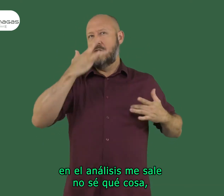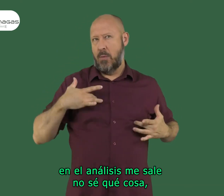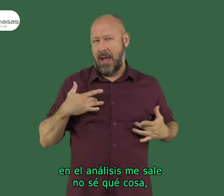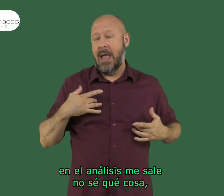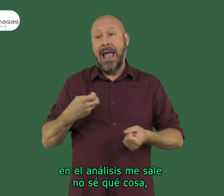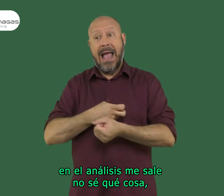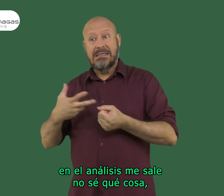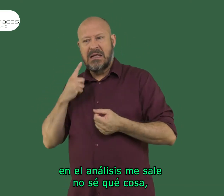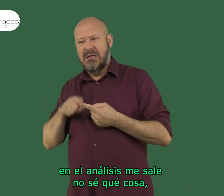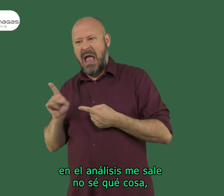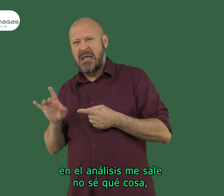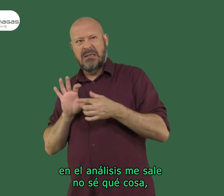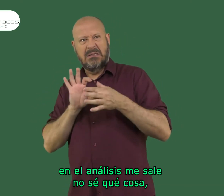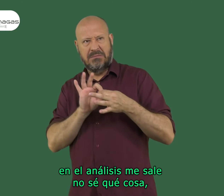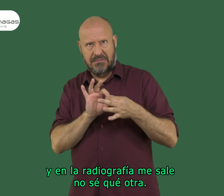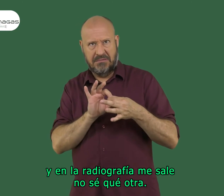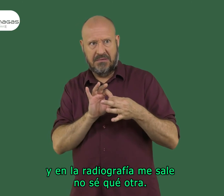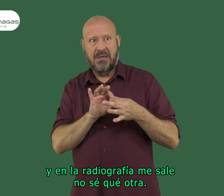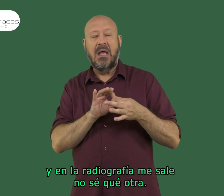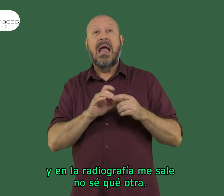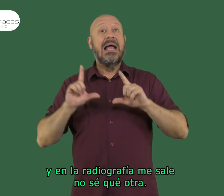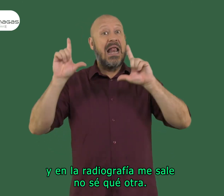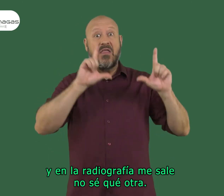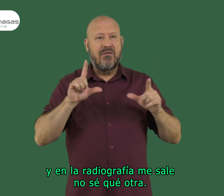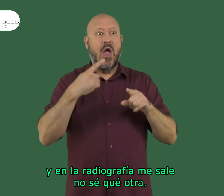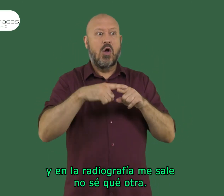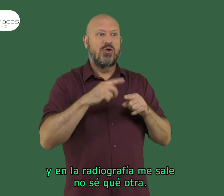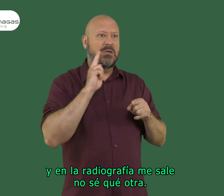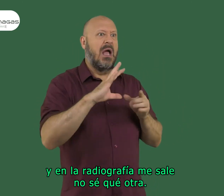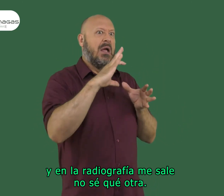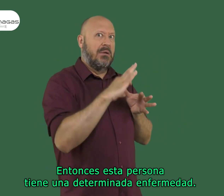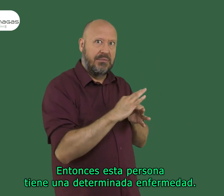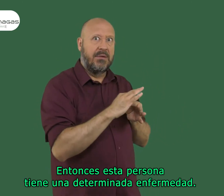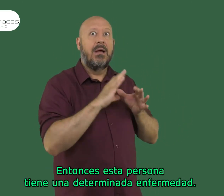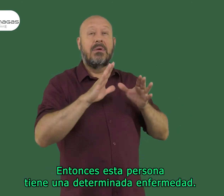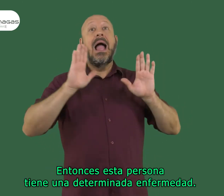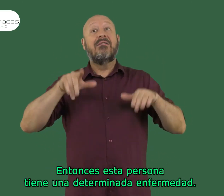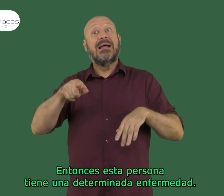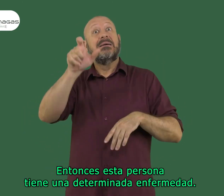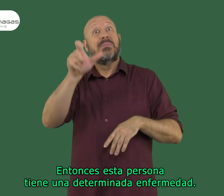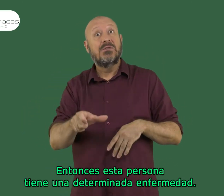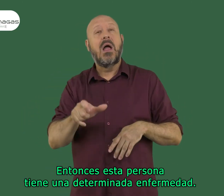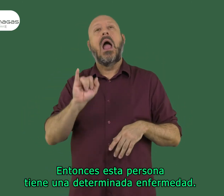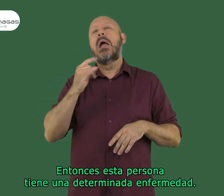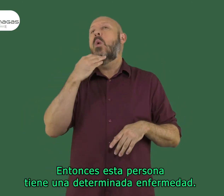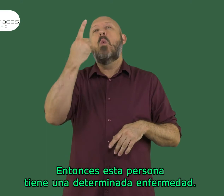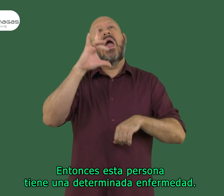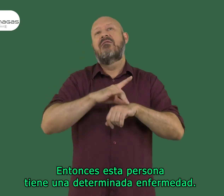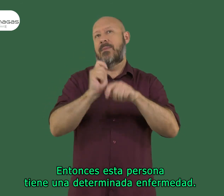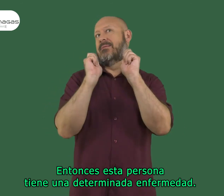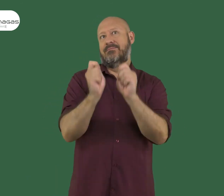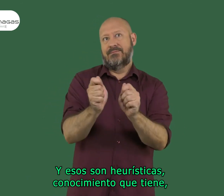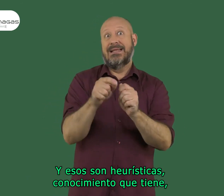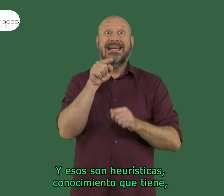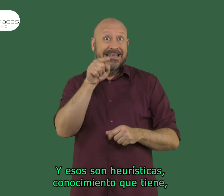en el análisis me sale no sé qué cosa, y en la radiografía me sale no sé qué otra, entonces esta persona tiene una determinada